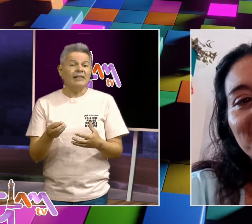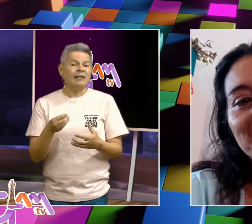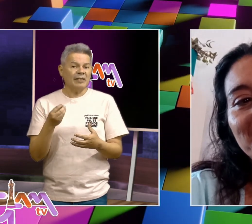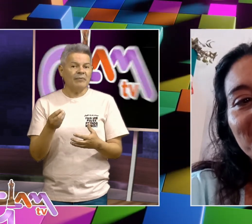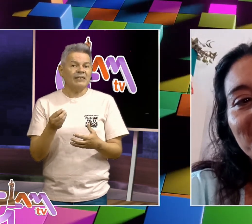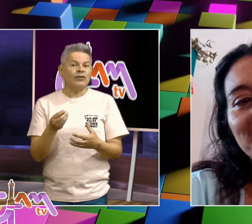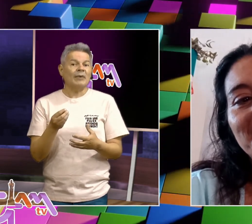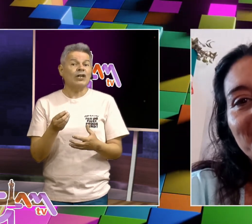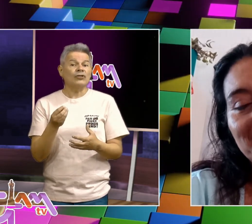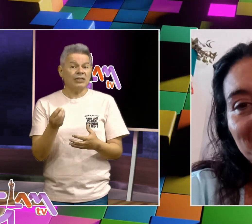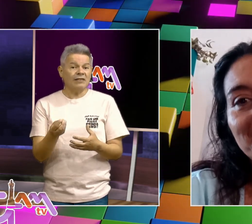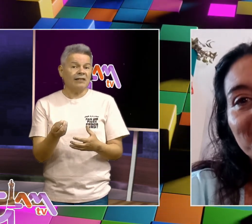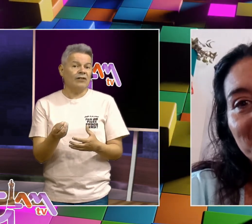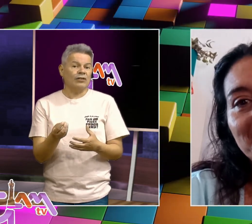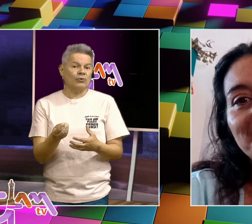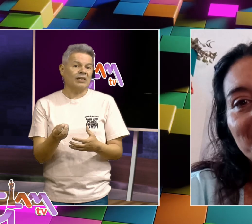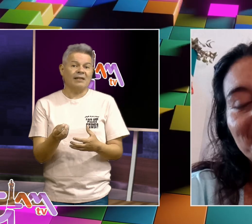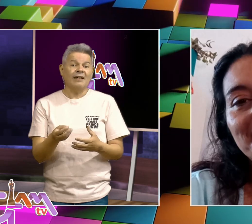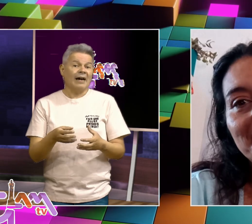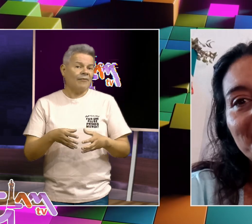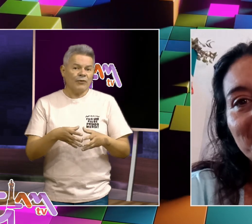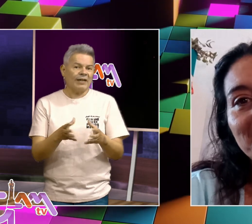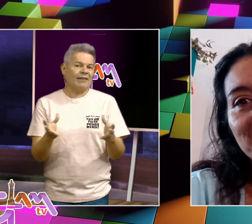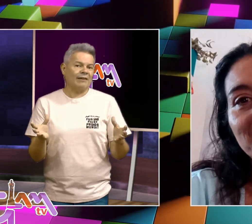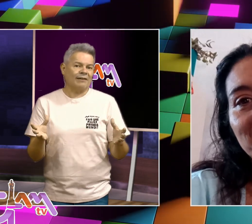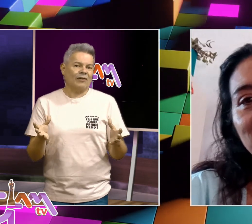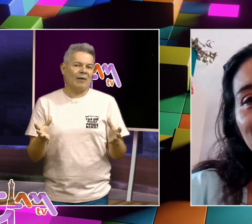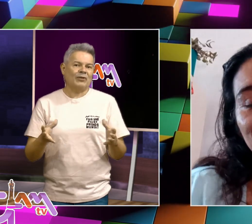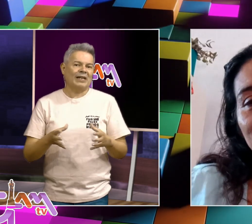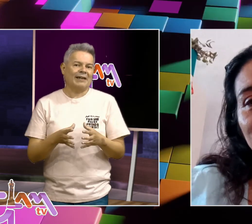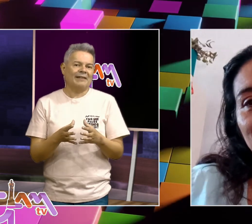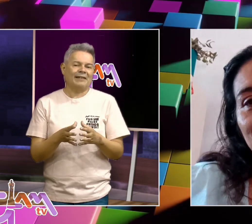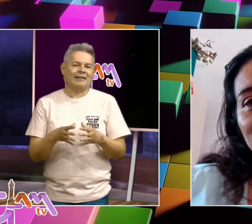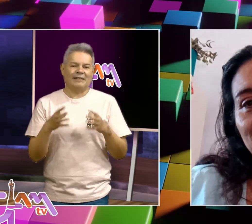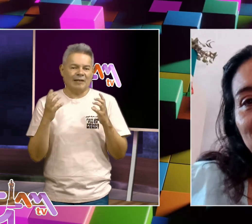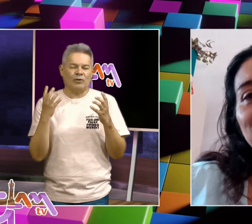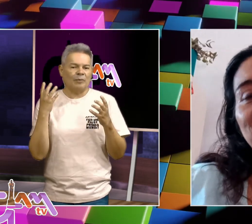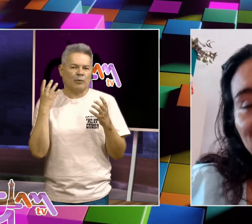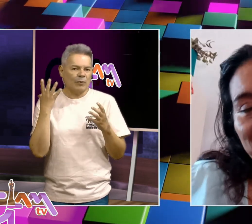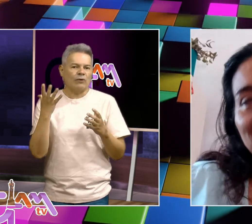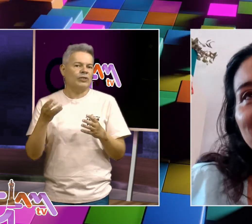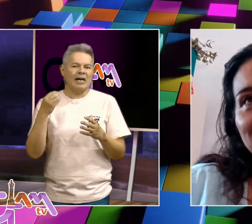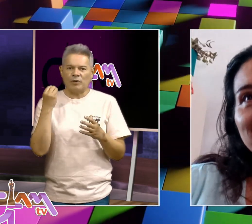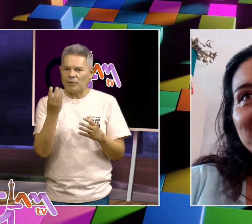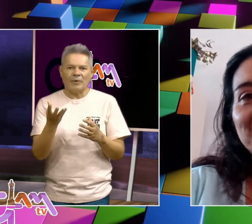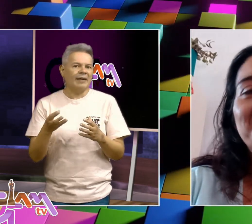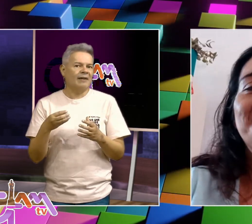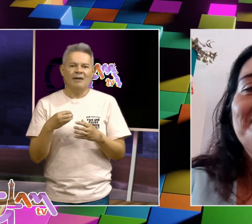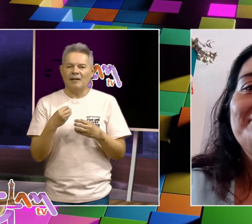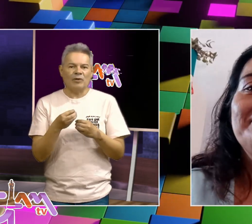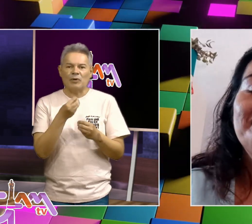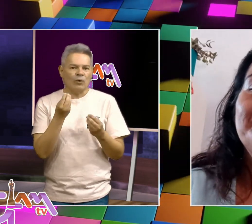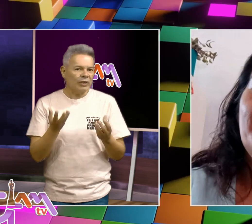esto y también empiece a tomar conciencia de lo que sucede afuera de los ámbitos de la gente que tenemos, podemos escuchar, podemos